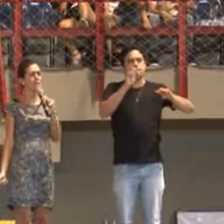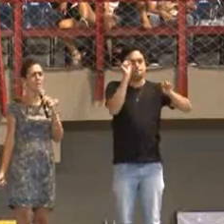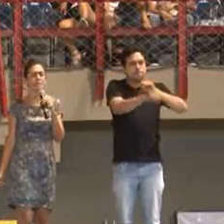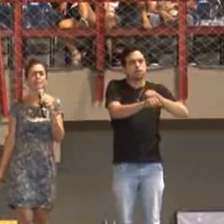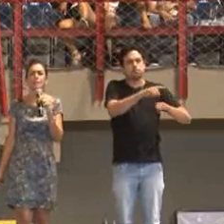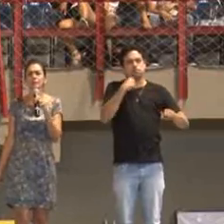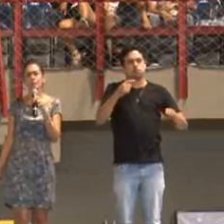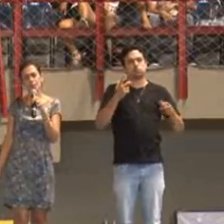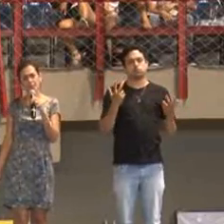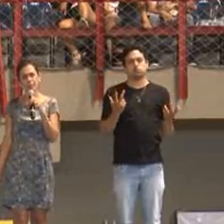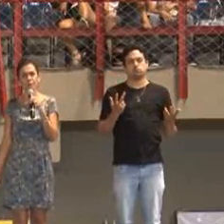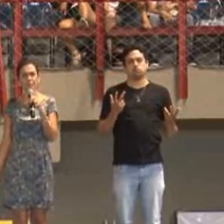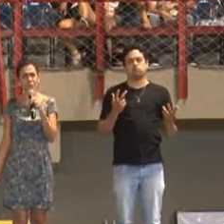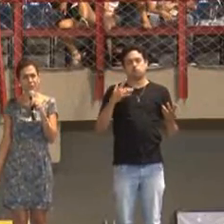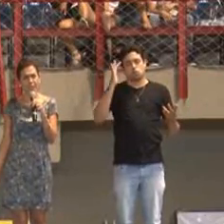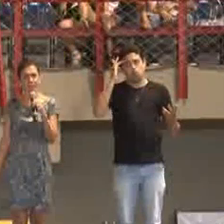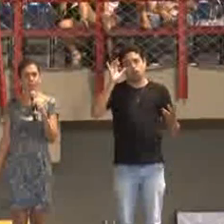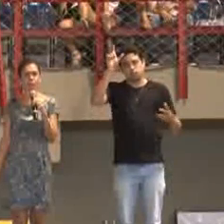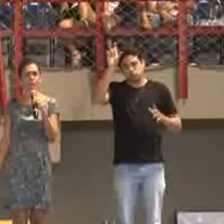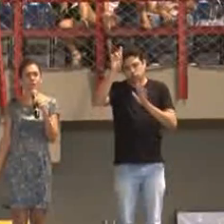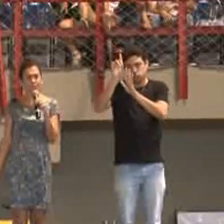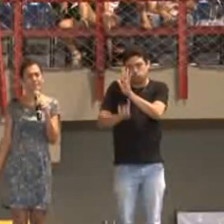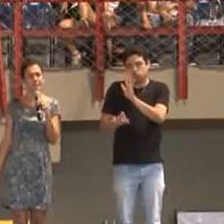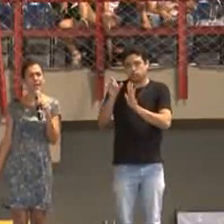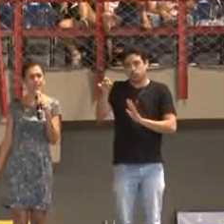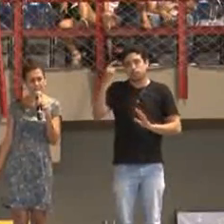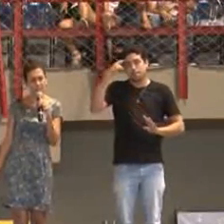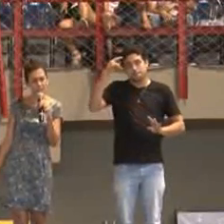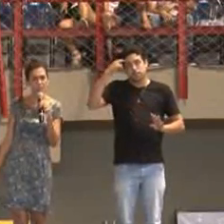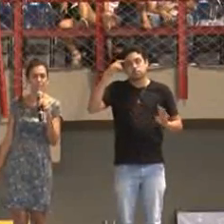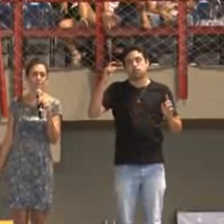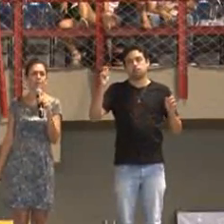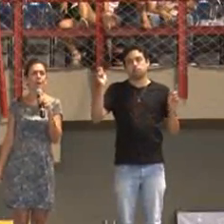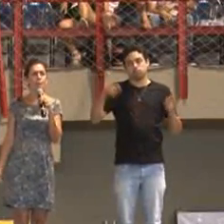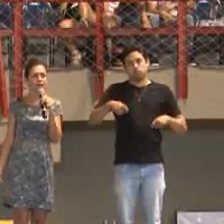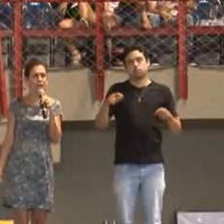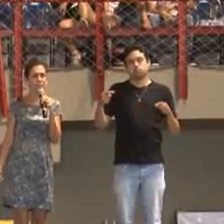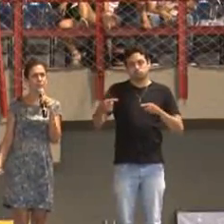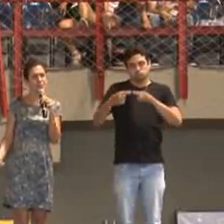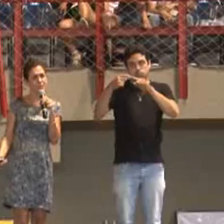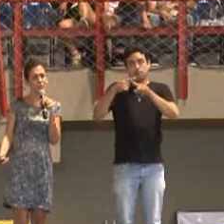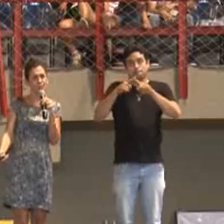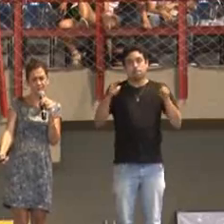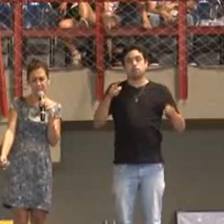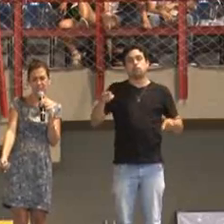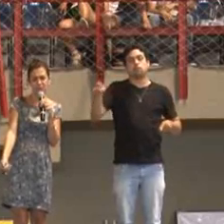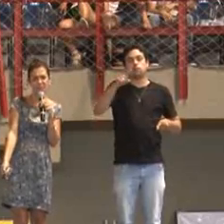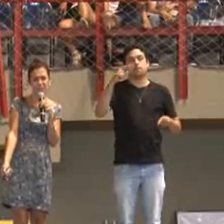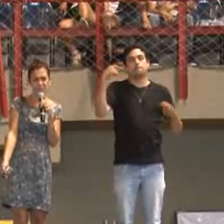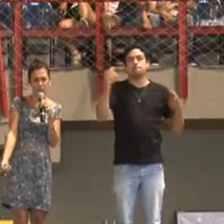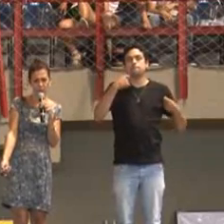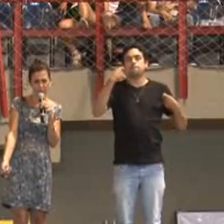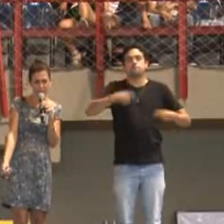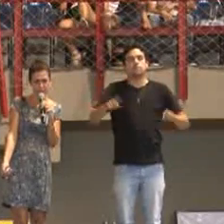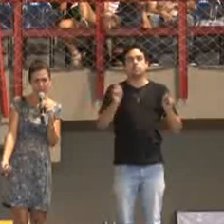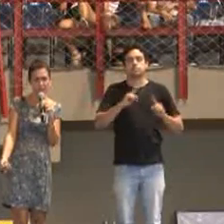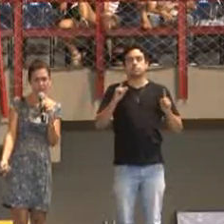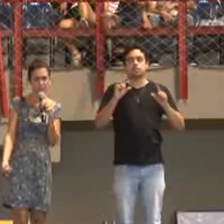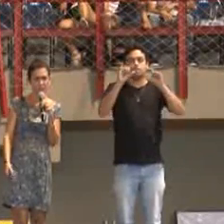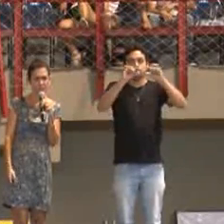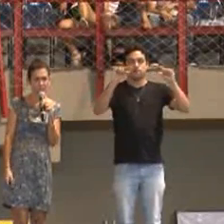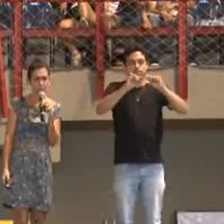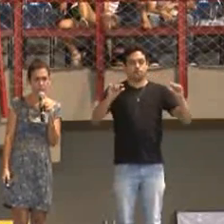no país. Sim, você tem direito de pensar assim. Mas você não precisa dizer com